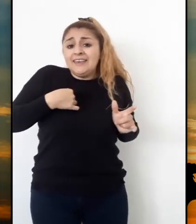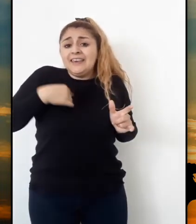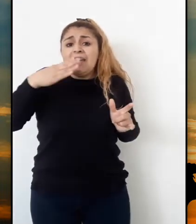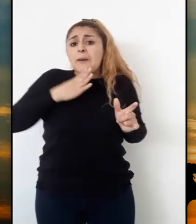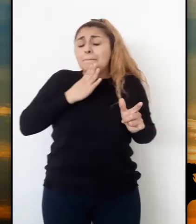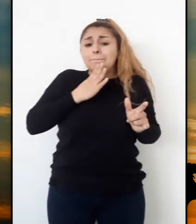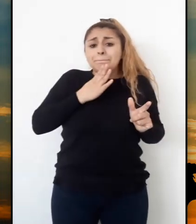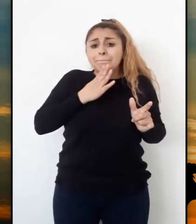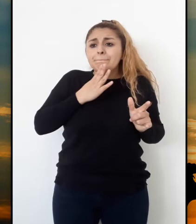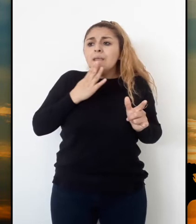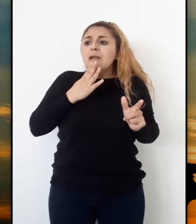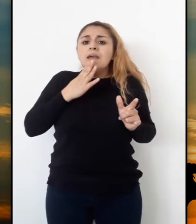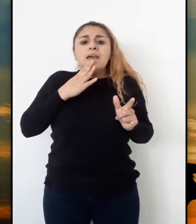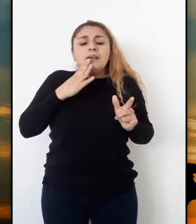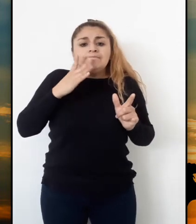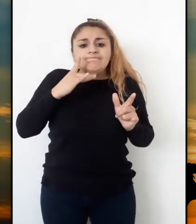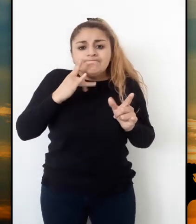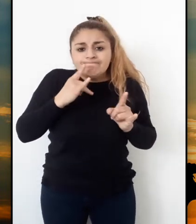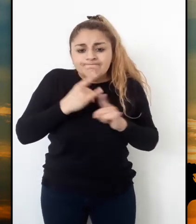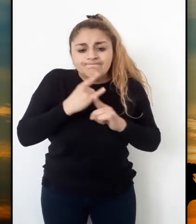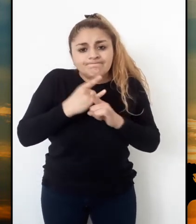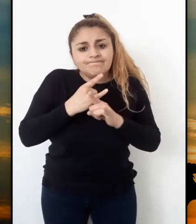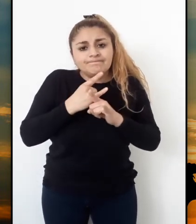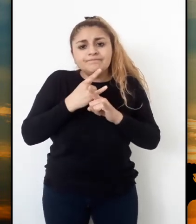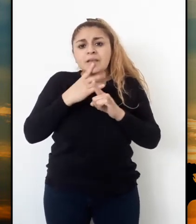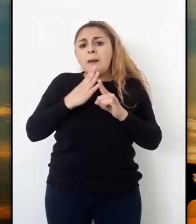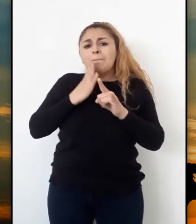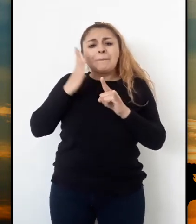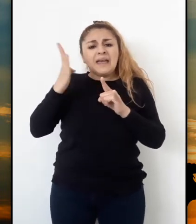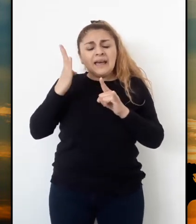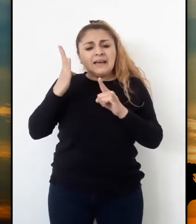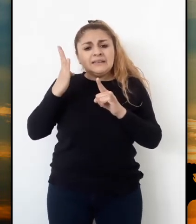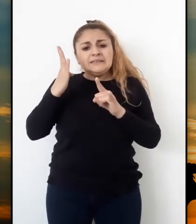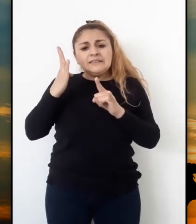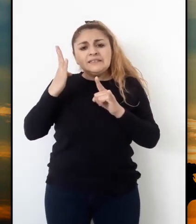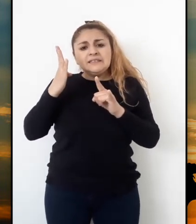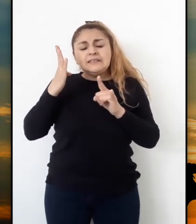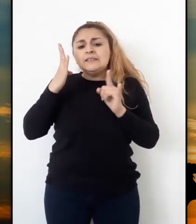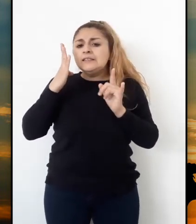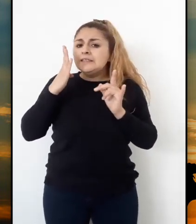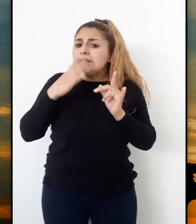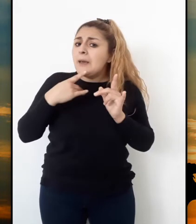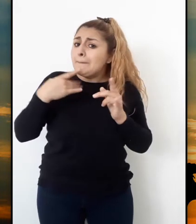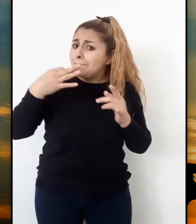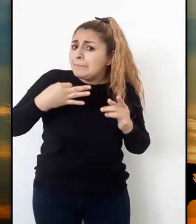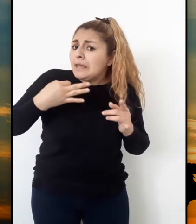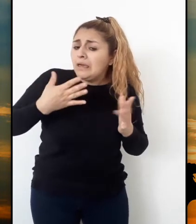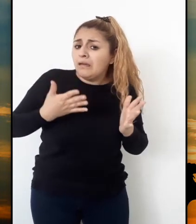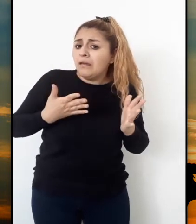reivindican. Et David dit, David dice, fais lever sur nous la lumière de ta face, ô